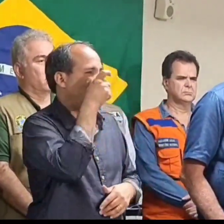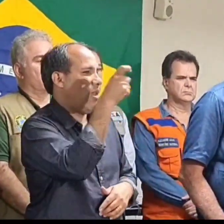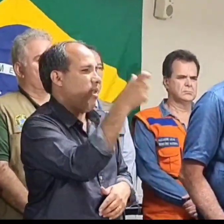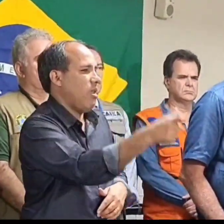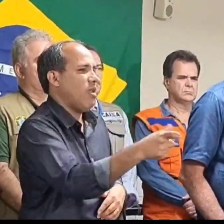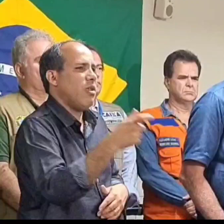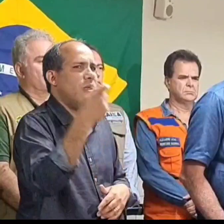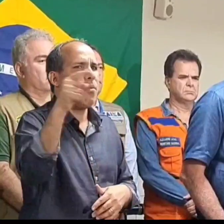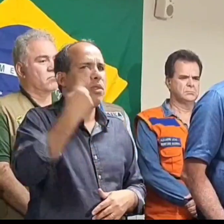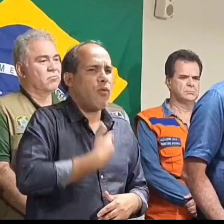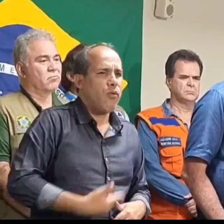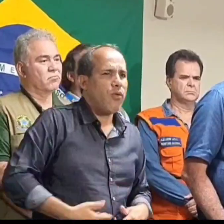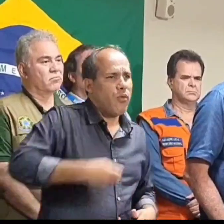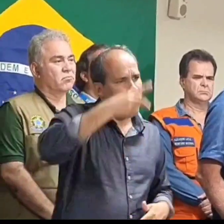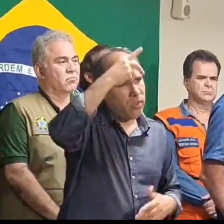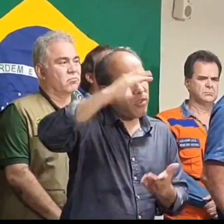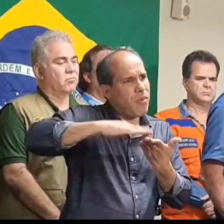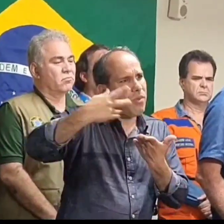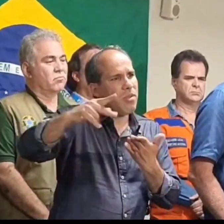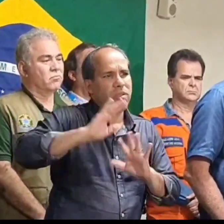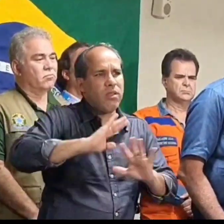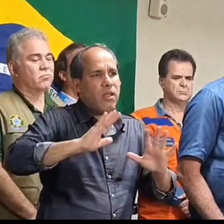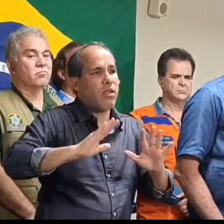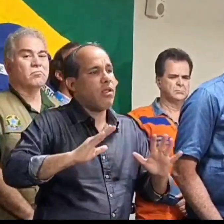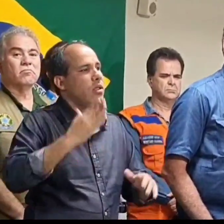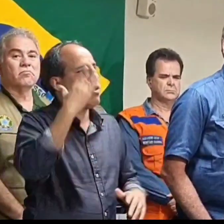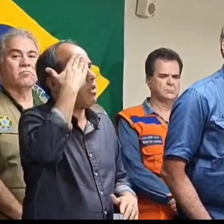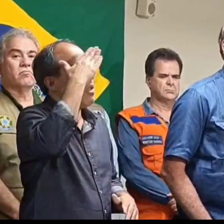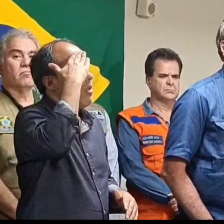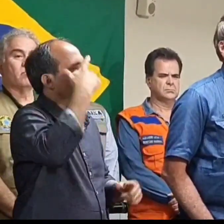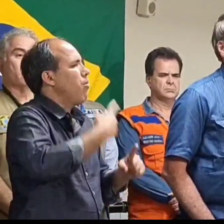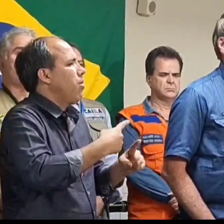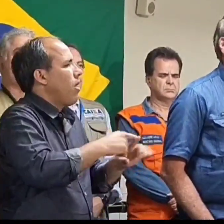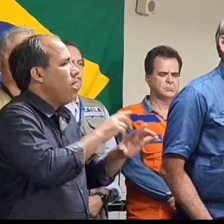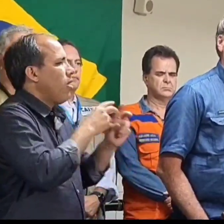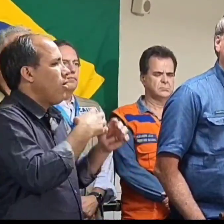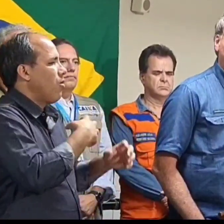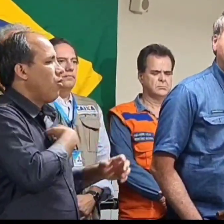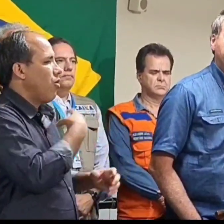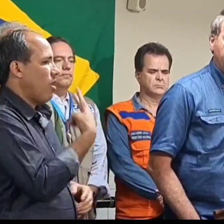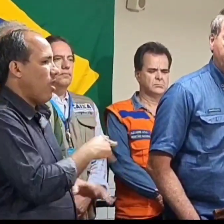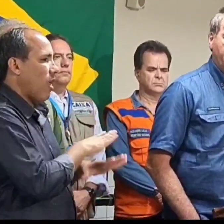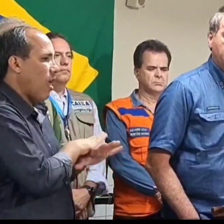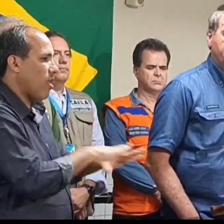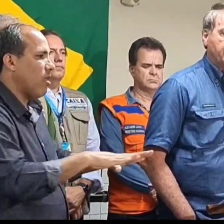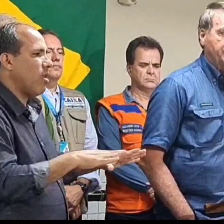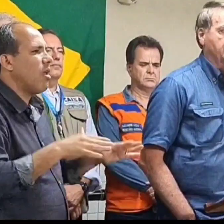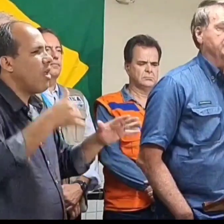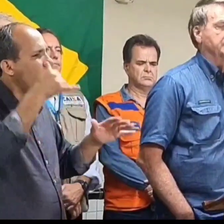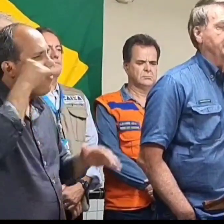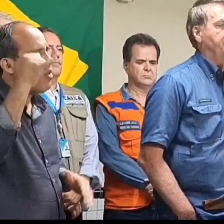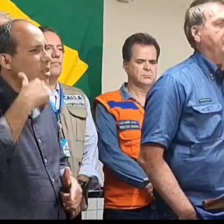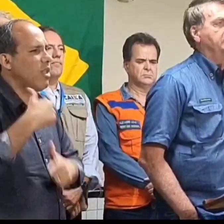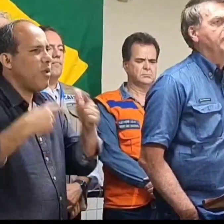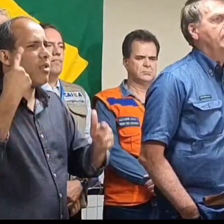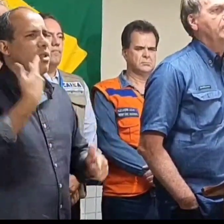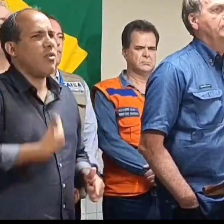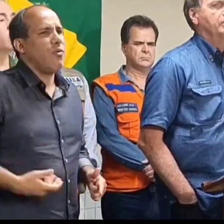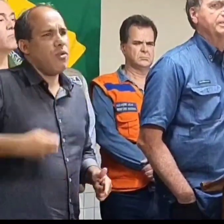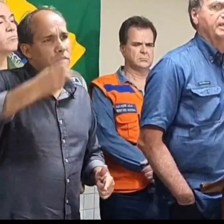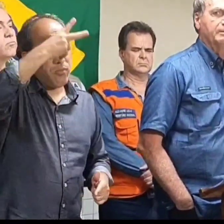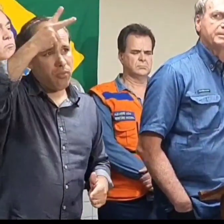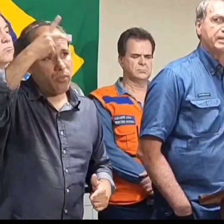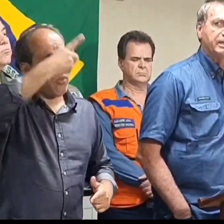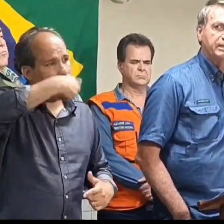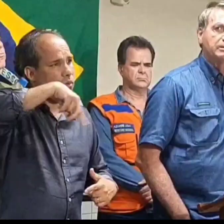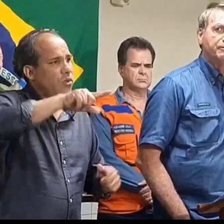para o governador de prefeito, nós não faremos. E entendemos que dessa forma, além de poupar trabalho para governadores e prefeitos,